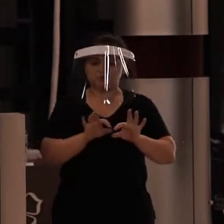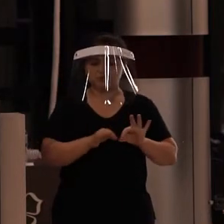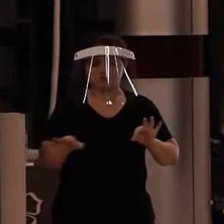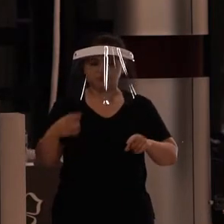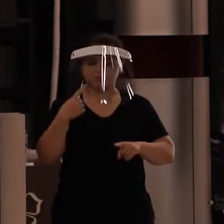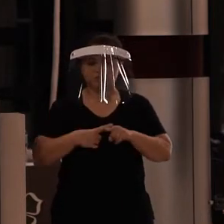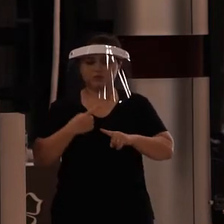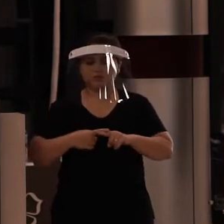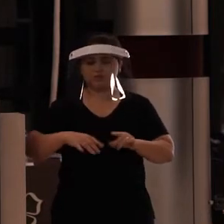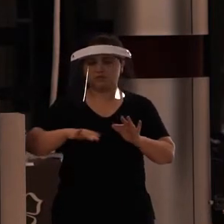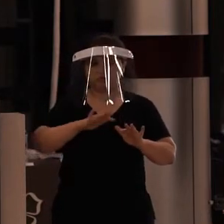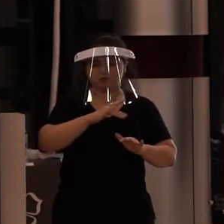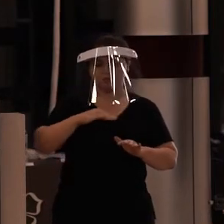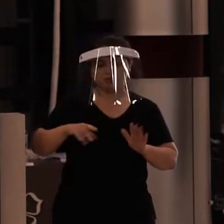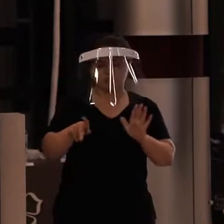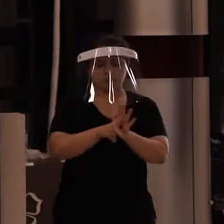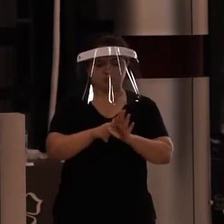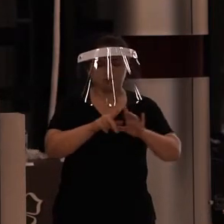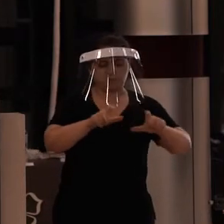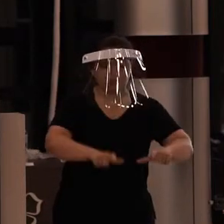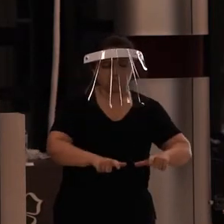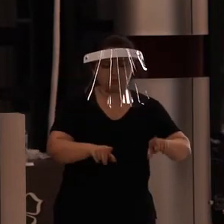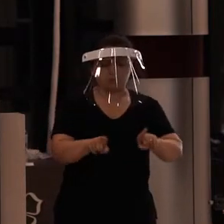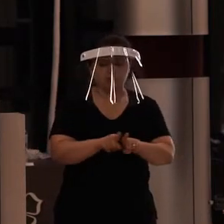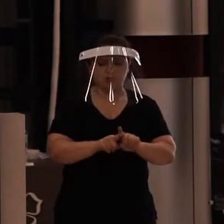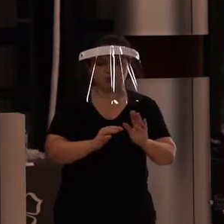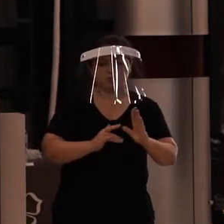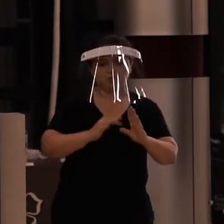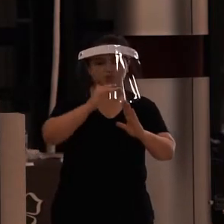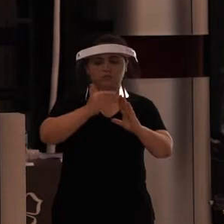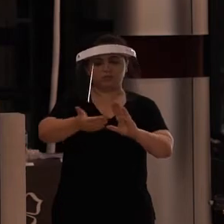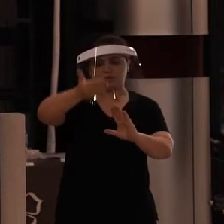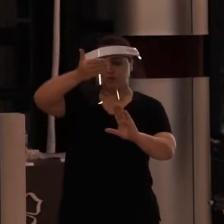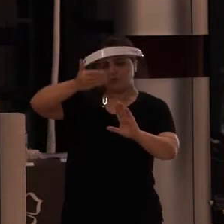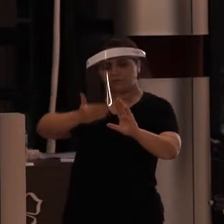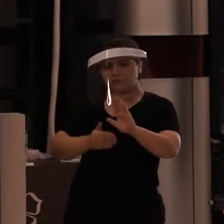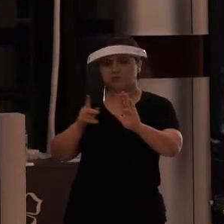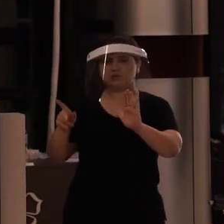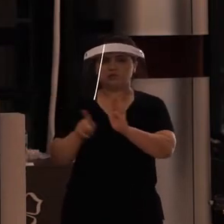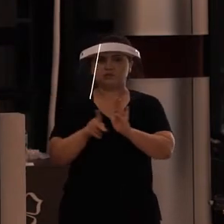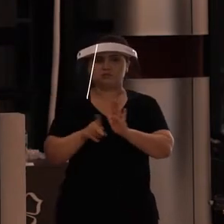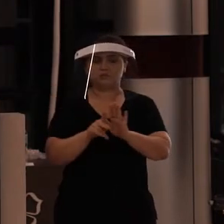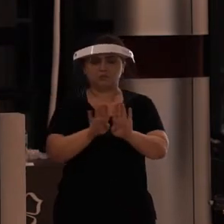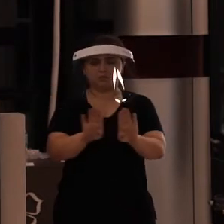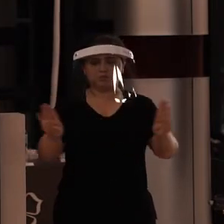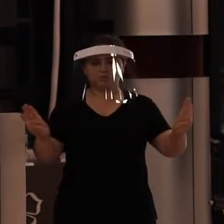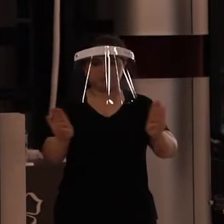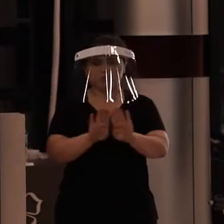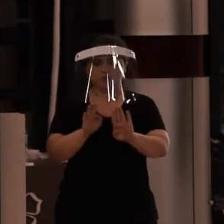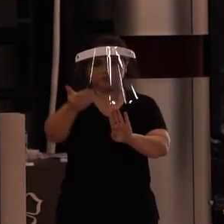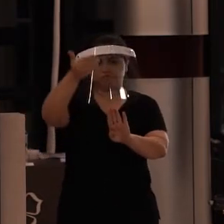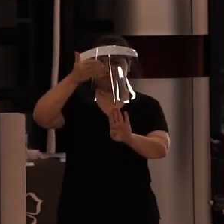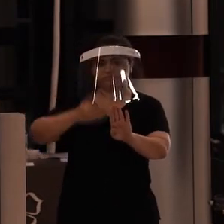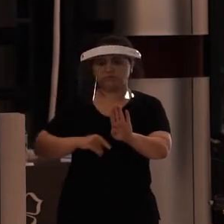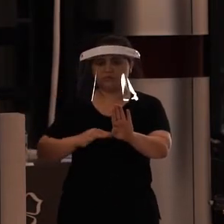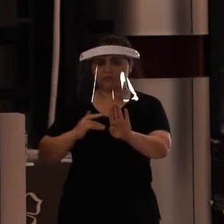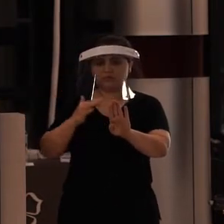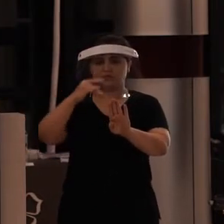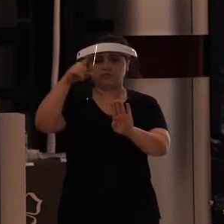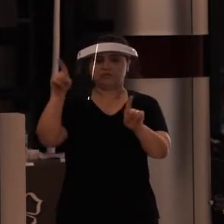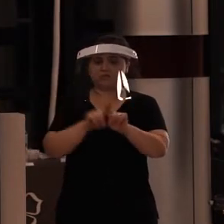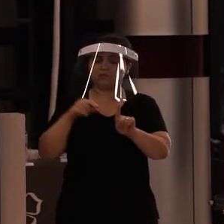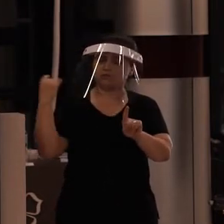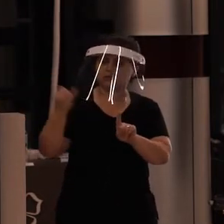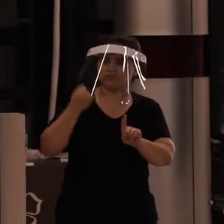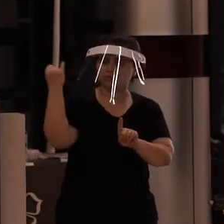nominal, temperatura ambiente e temperatura de background, que é o fundo do painel. Ok? Então isso é importante.